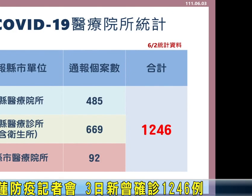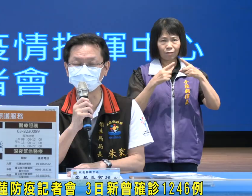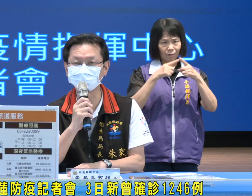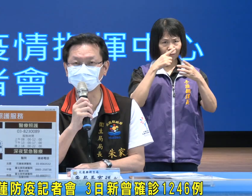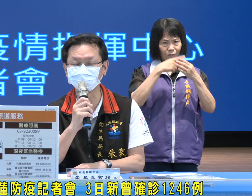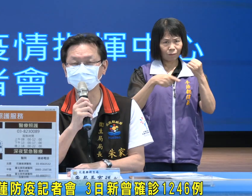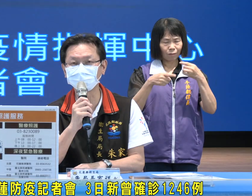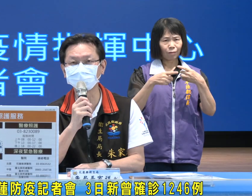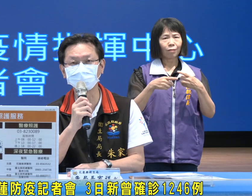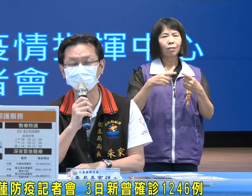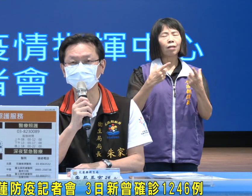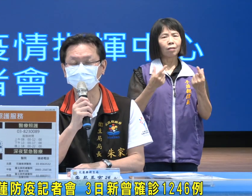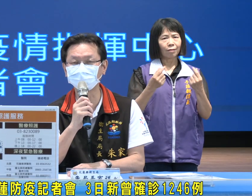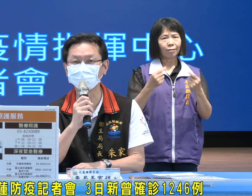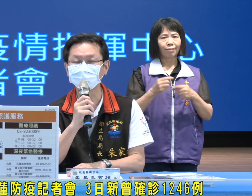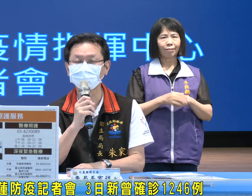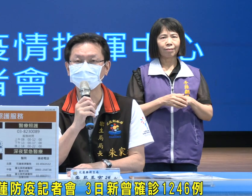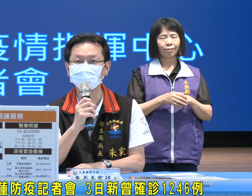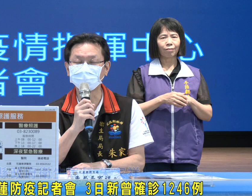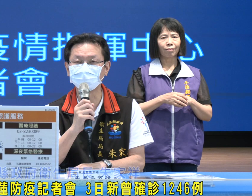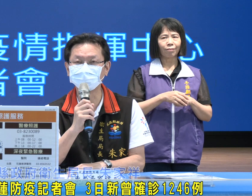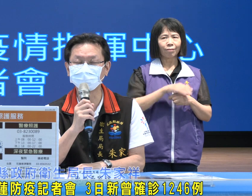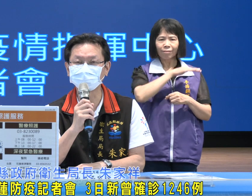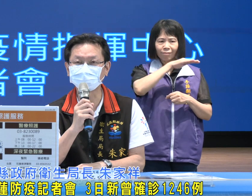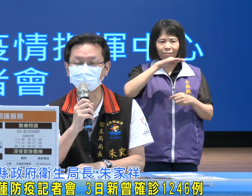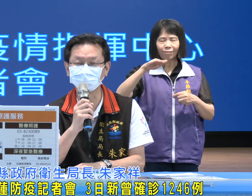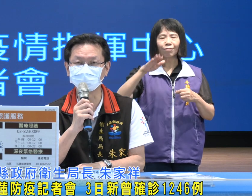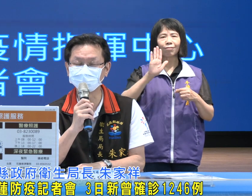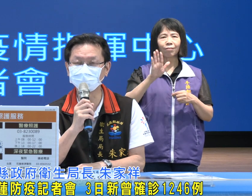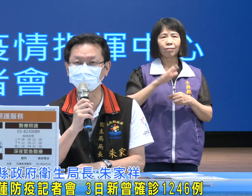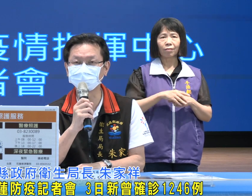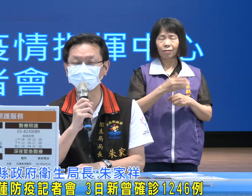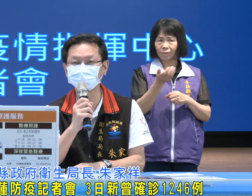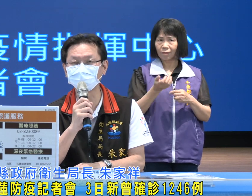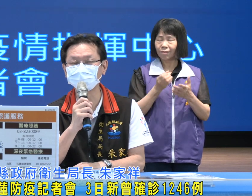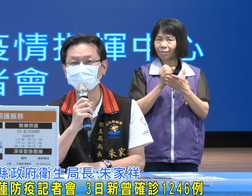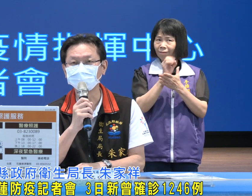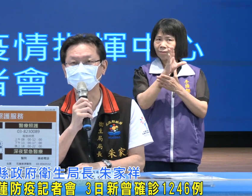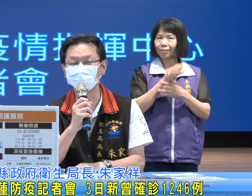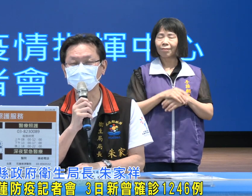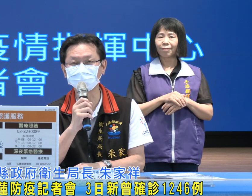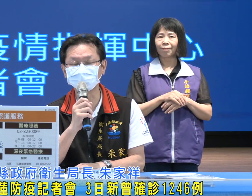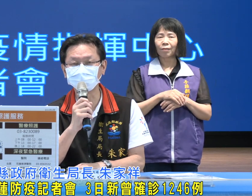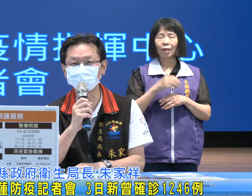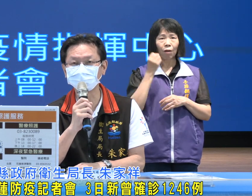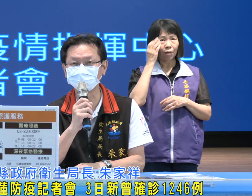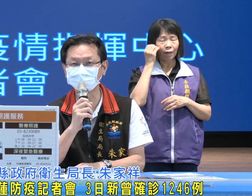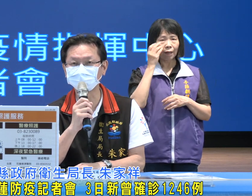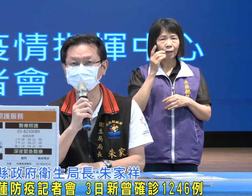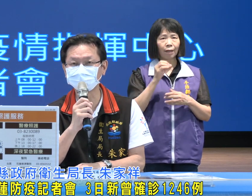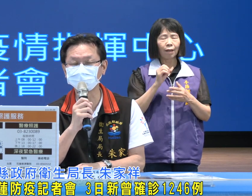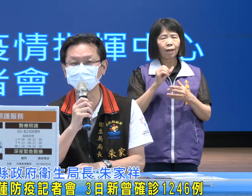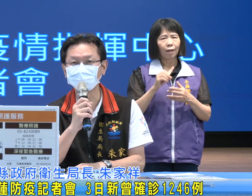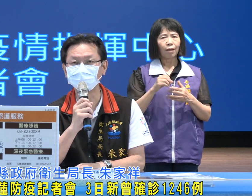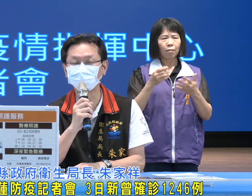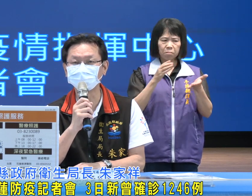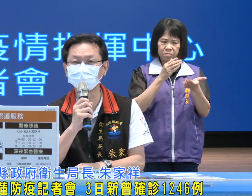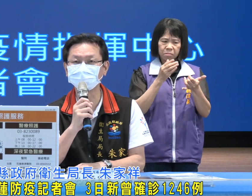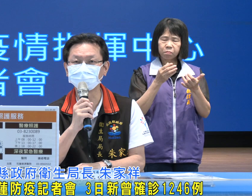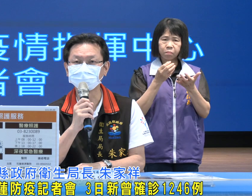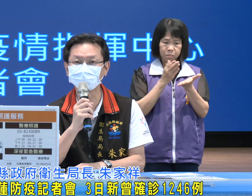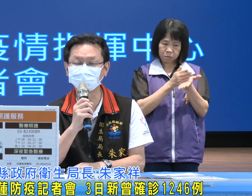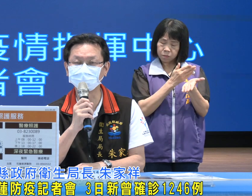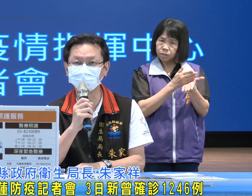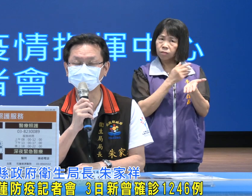中运进行相关的说明。 那我们刚才有经报告，就说在花莲的北区感觉上确实